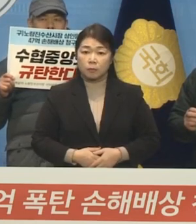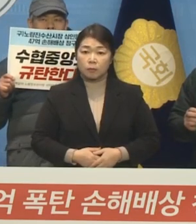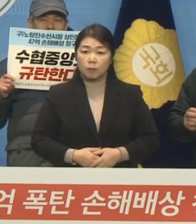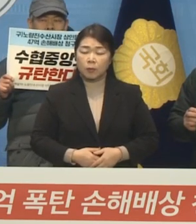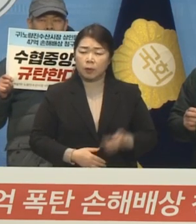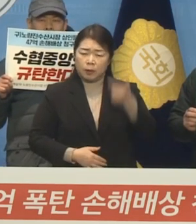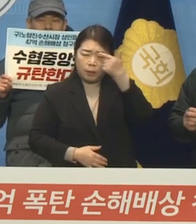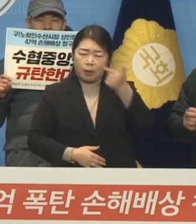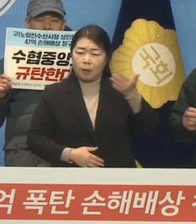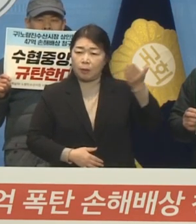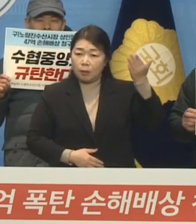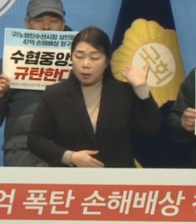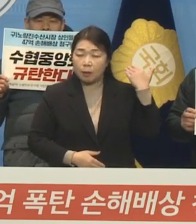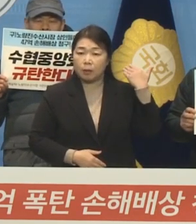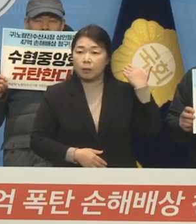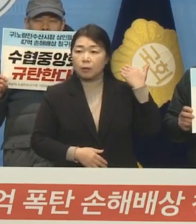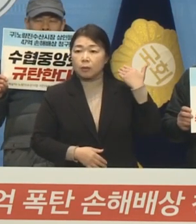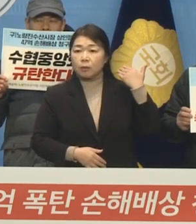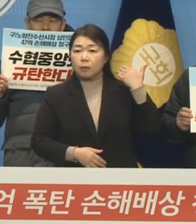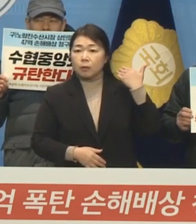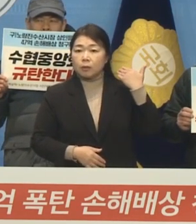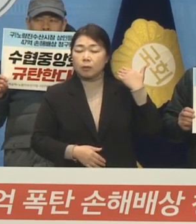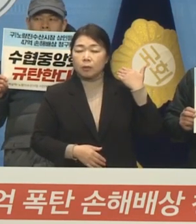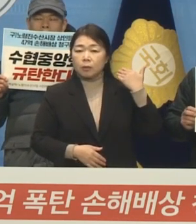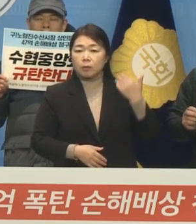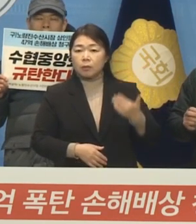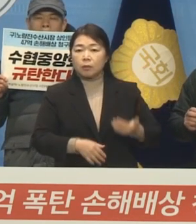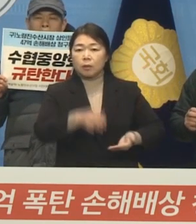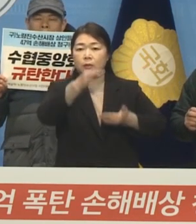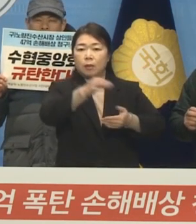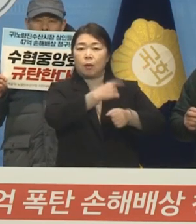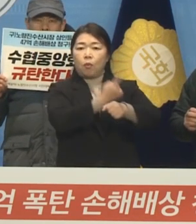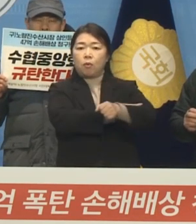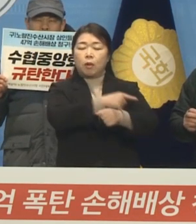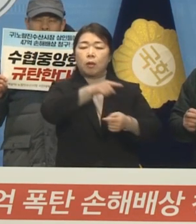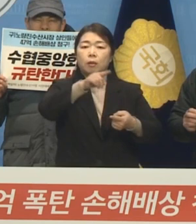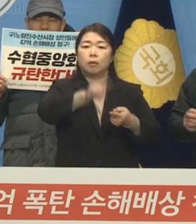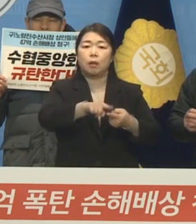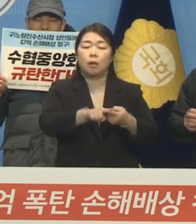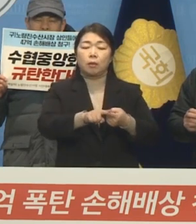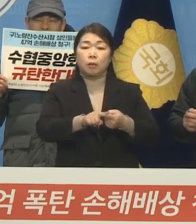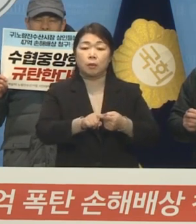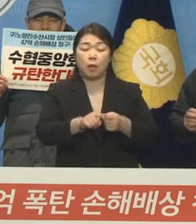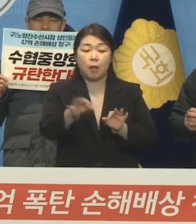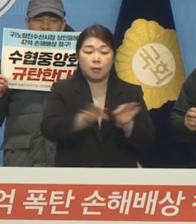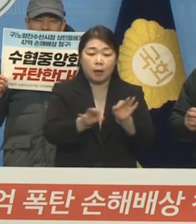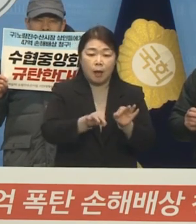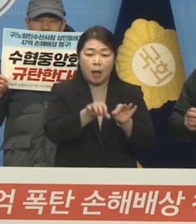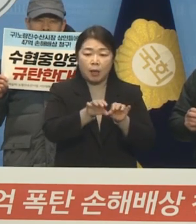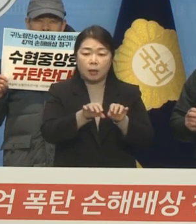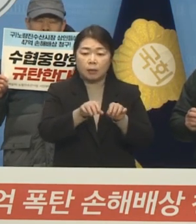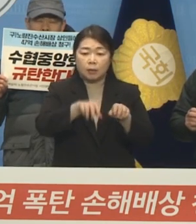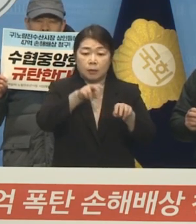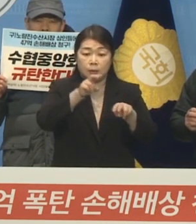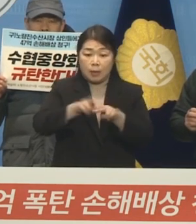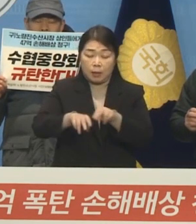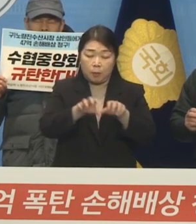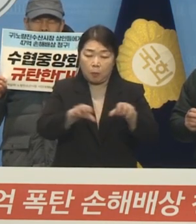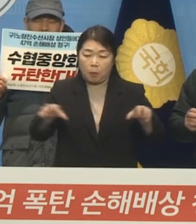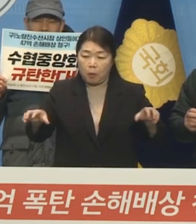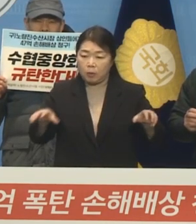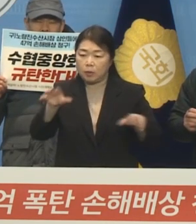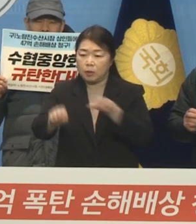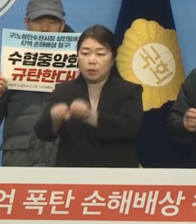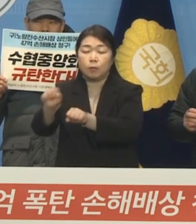아주 예전에 있었던 재산권에 대한 어떤 그런 점유권에 대한 어떤 그런 대법원의 판례를